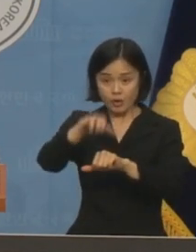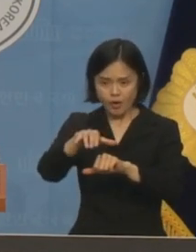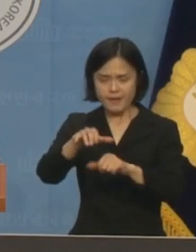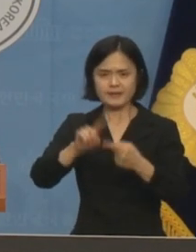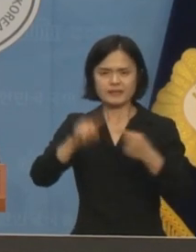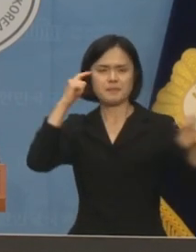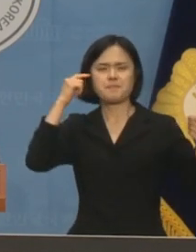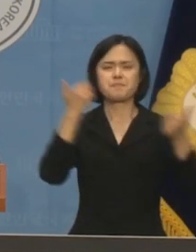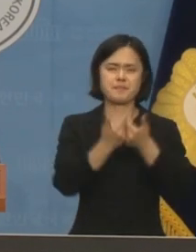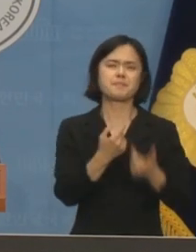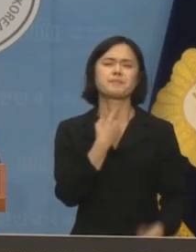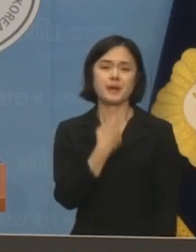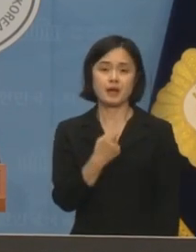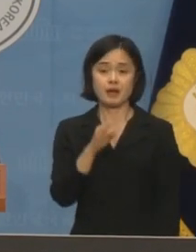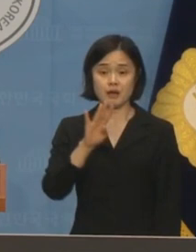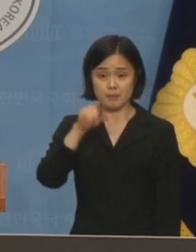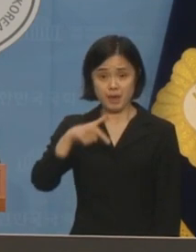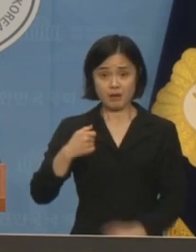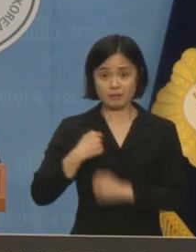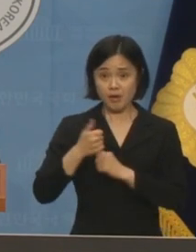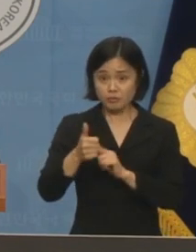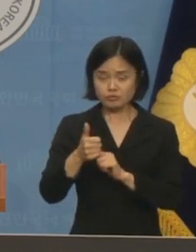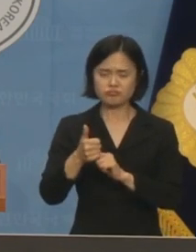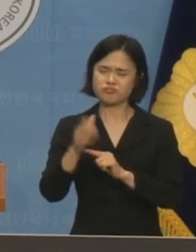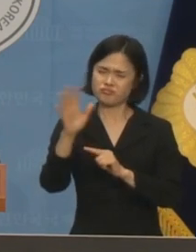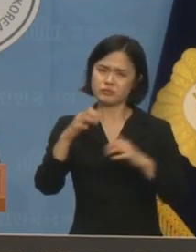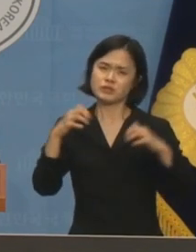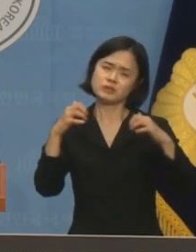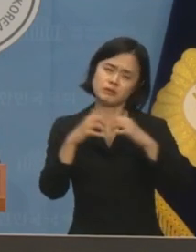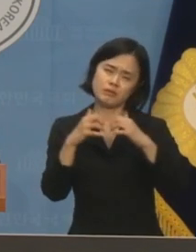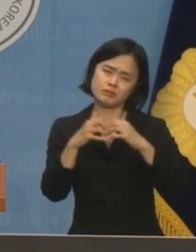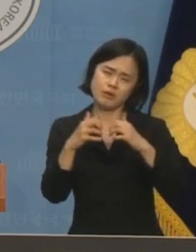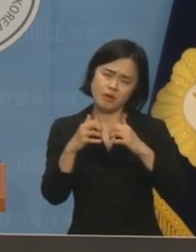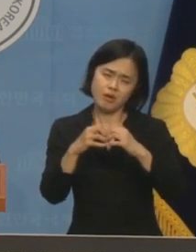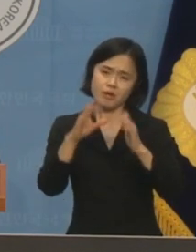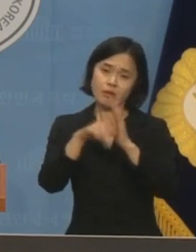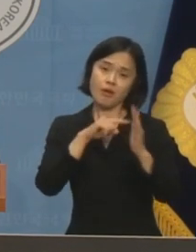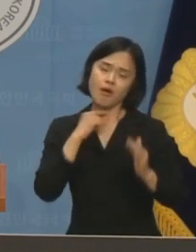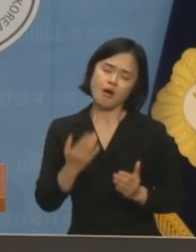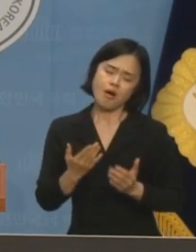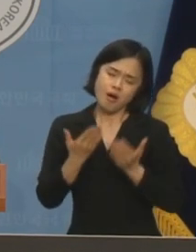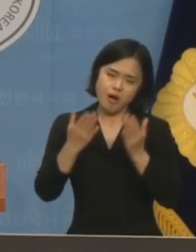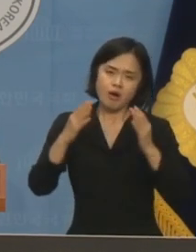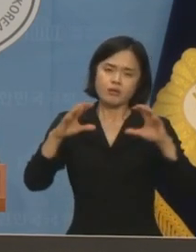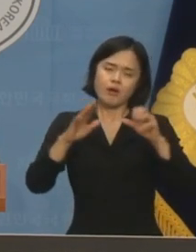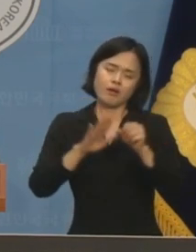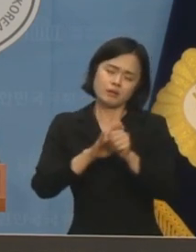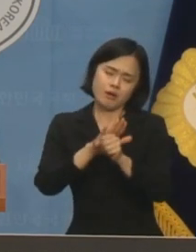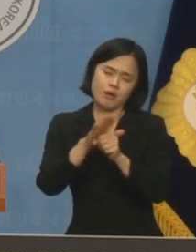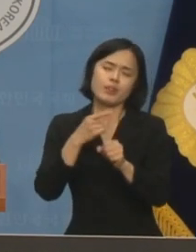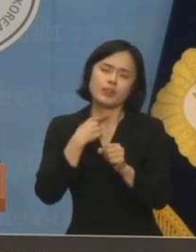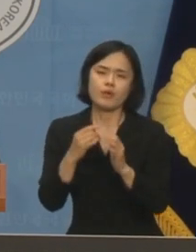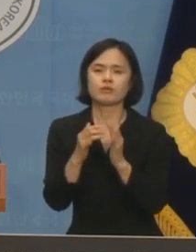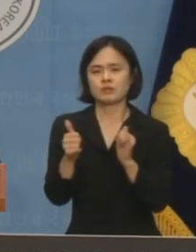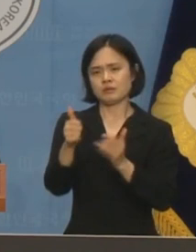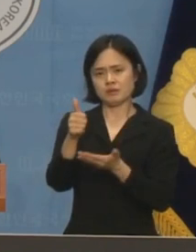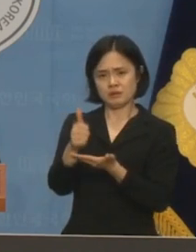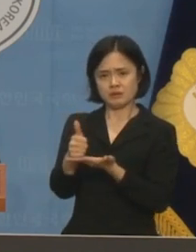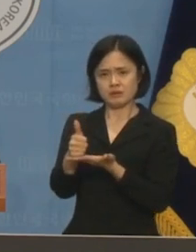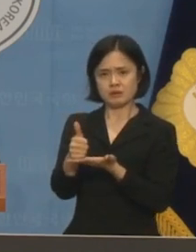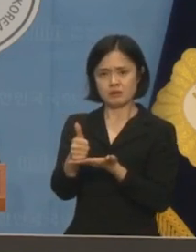백선엽 장군은 전쟁의 영웅이며 애국자임에 틀림없습니다. 그리고 겨우겨우